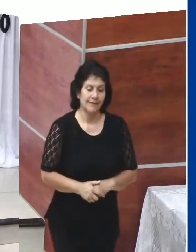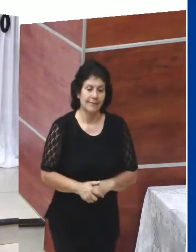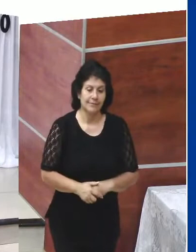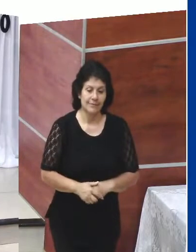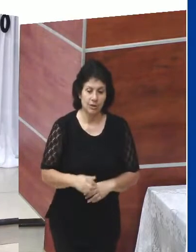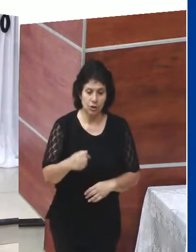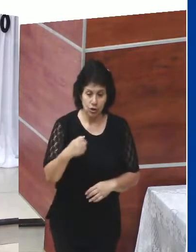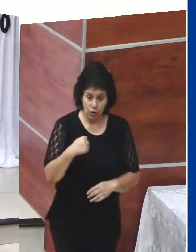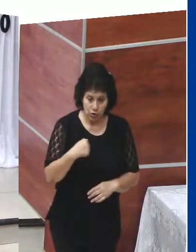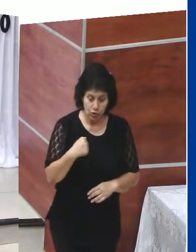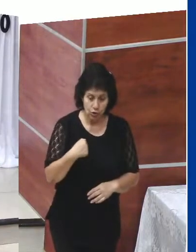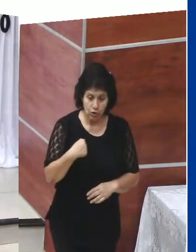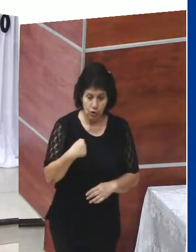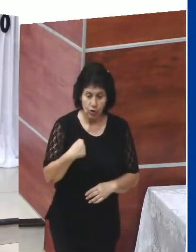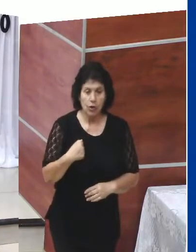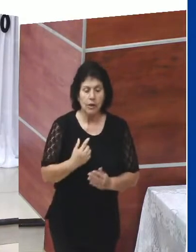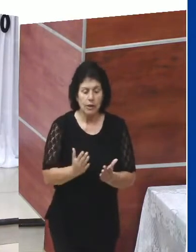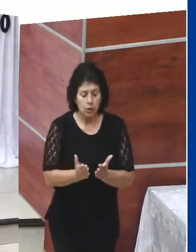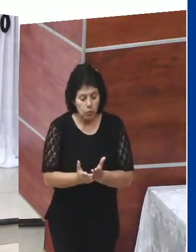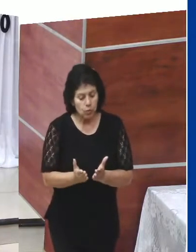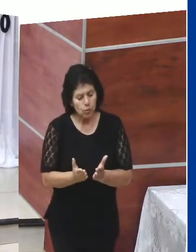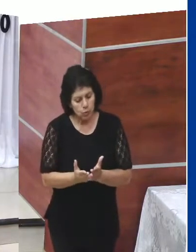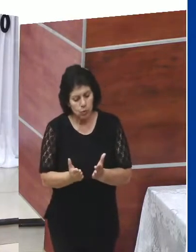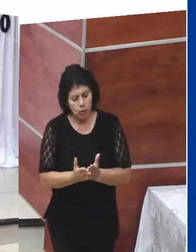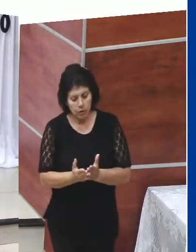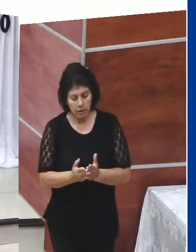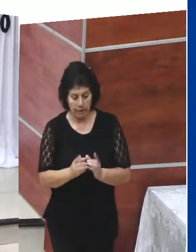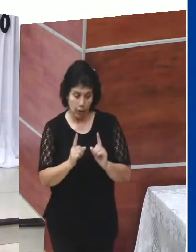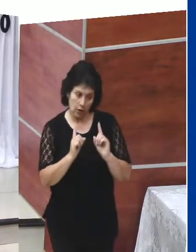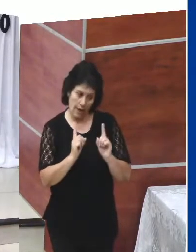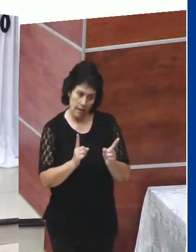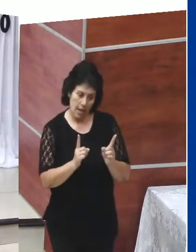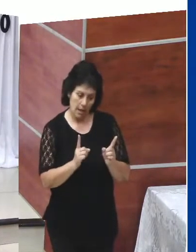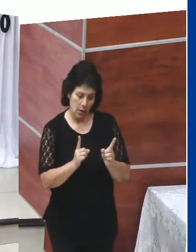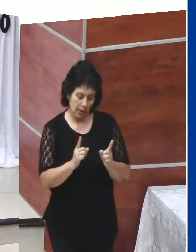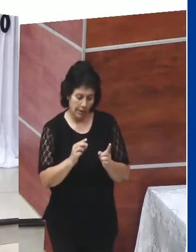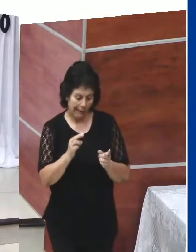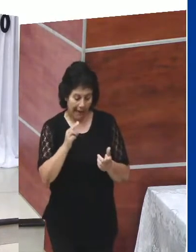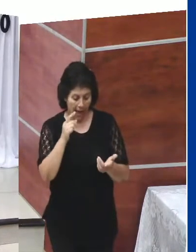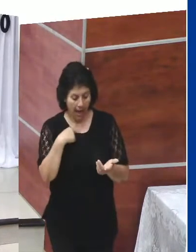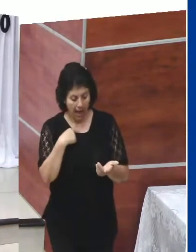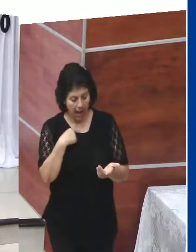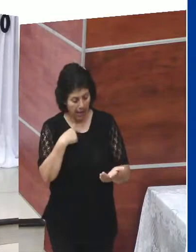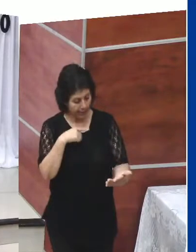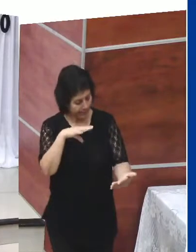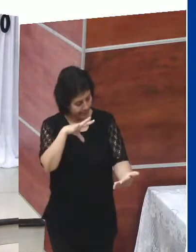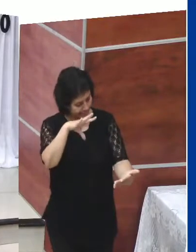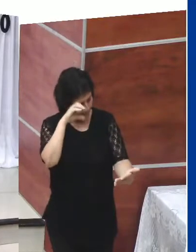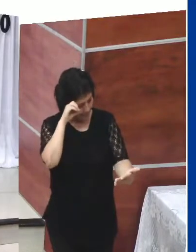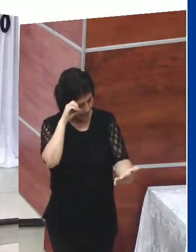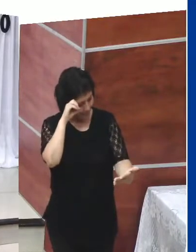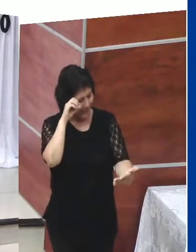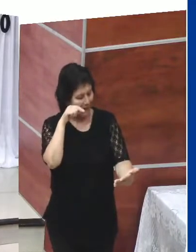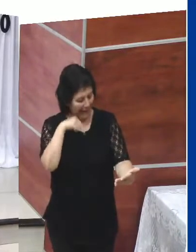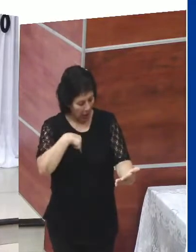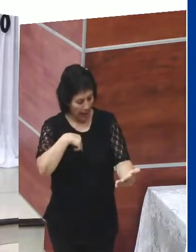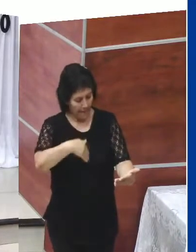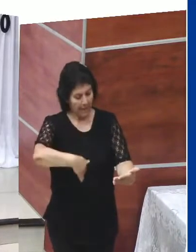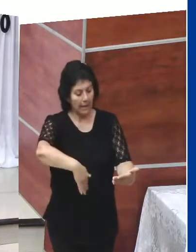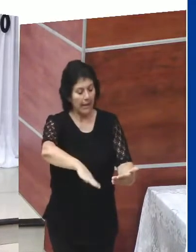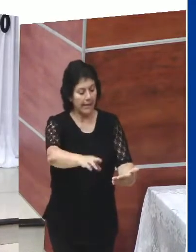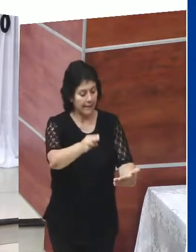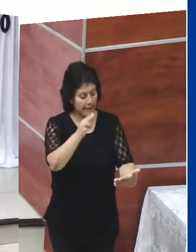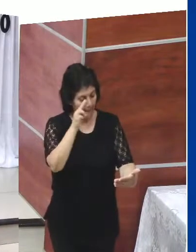Tengo que estudiar, y cuando estudio tengo que obedecer lo que leo de la palabra de Dios, y entonces ahora estoy habilitado